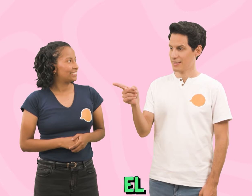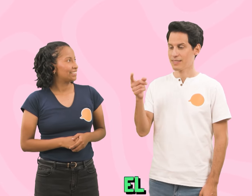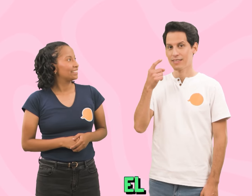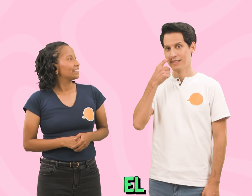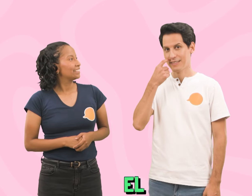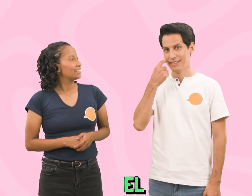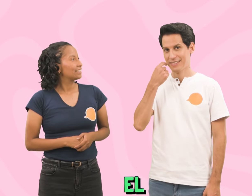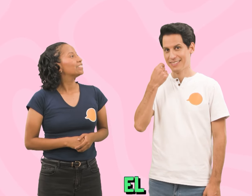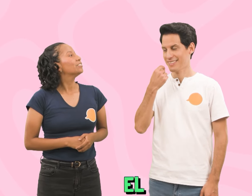Él